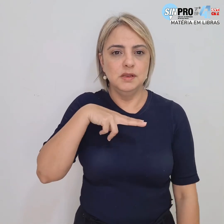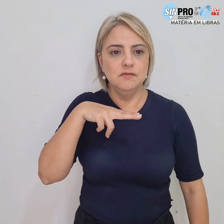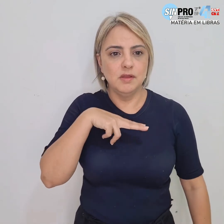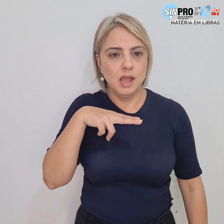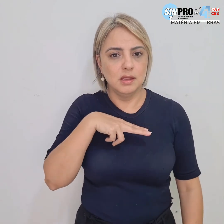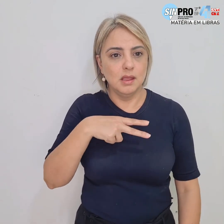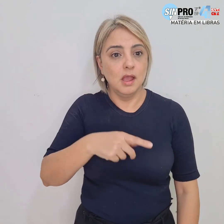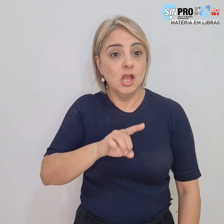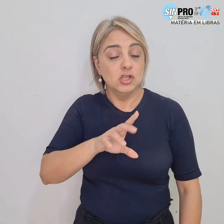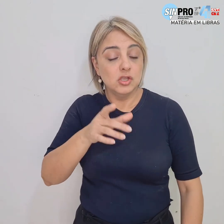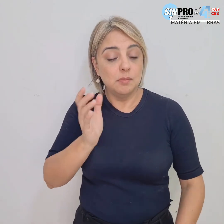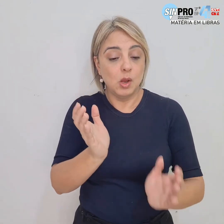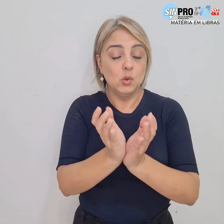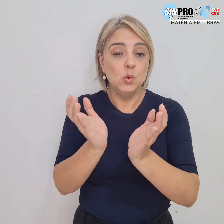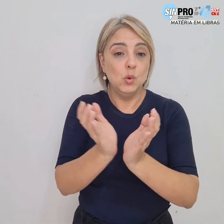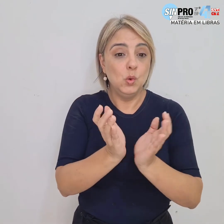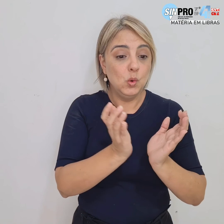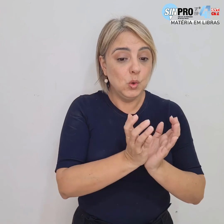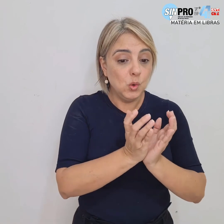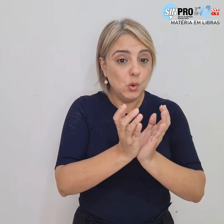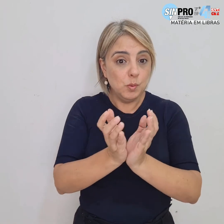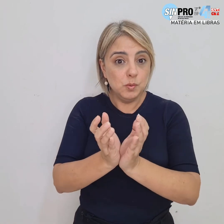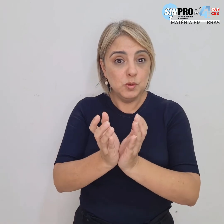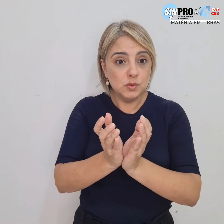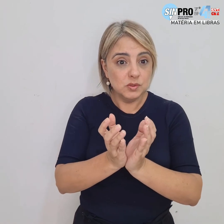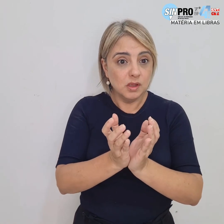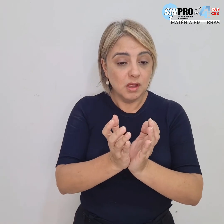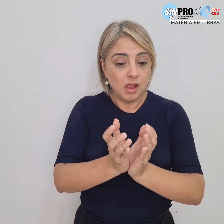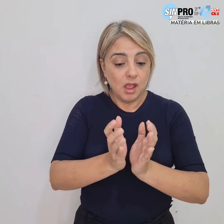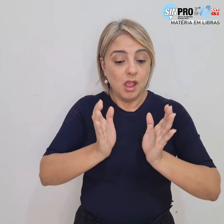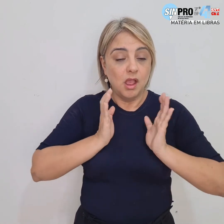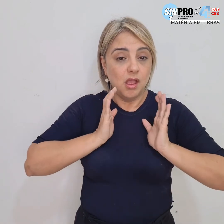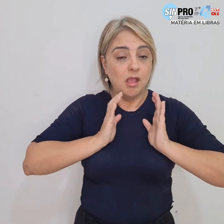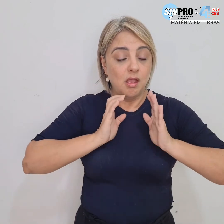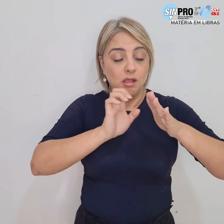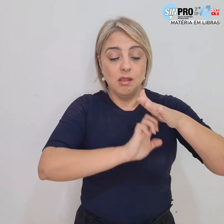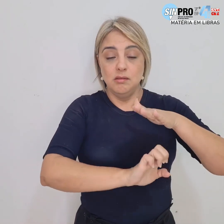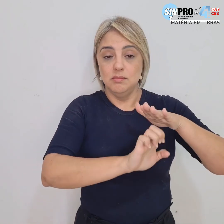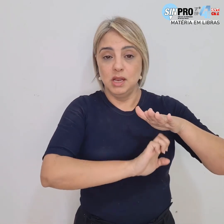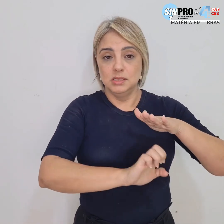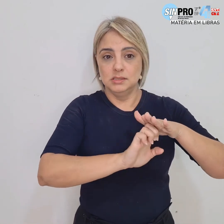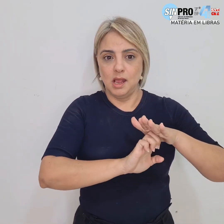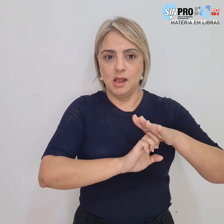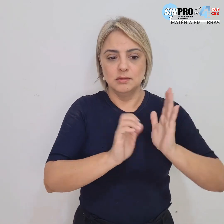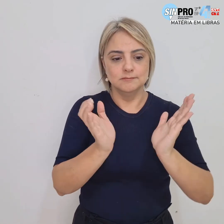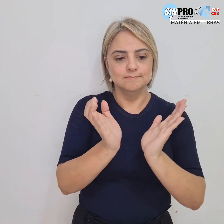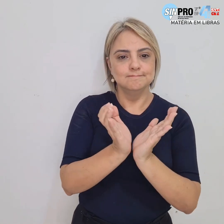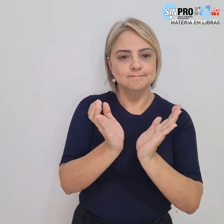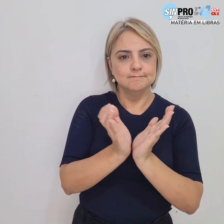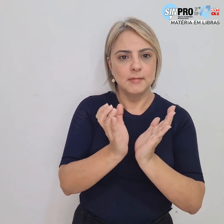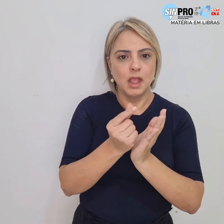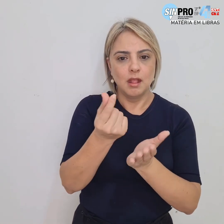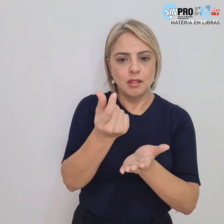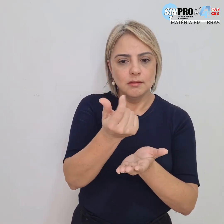para os grandes grupos chamados consolidadores. São corporações com capital aberto em